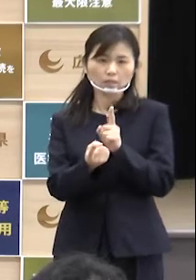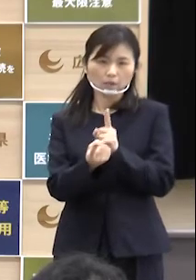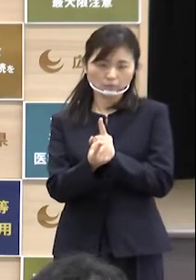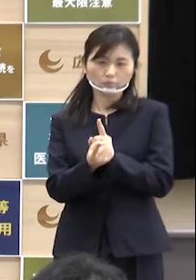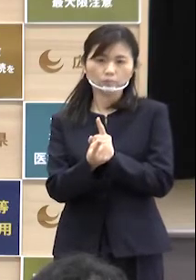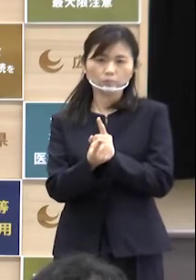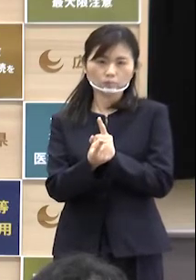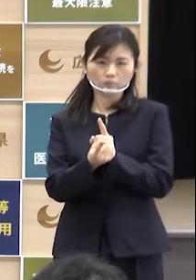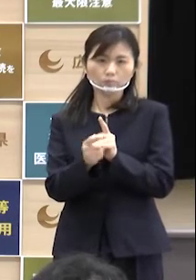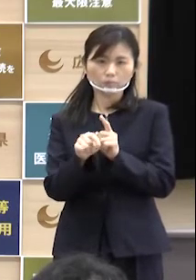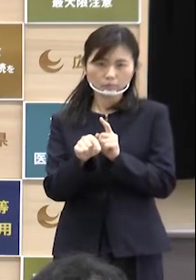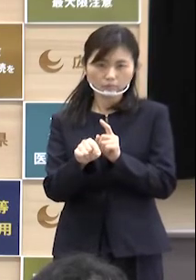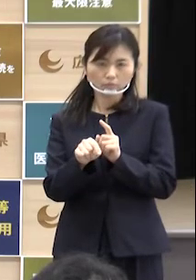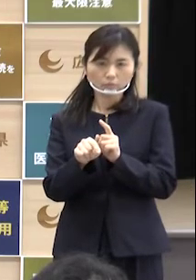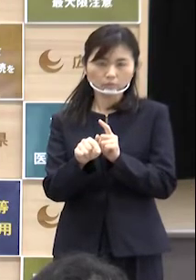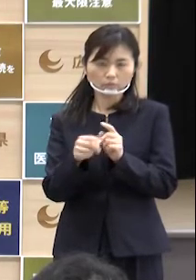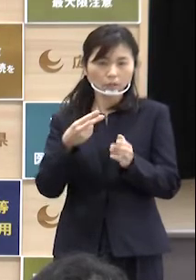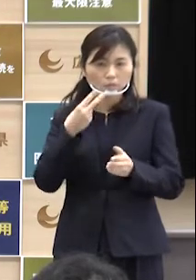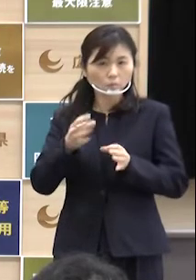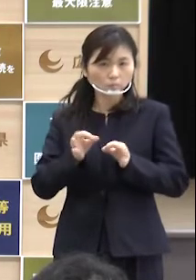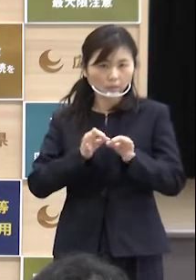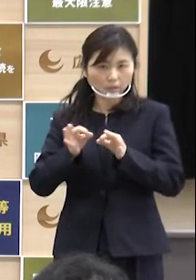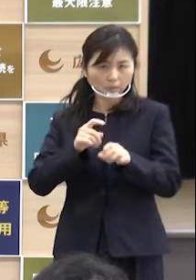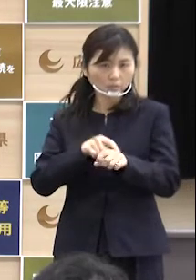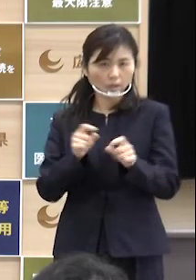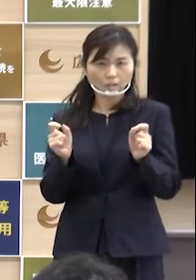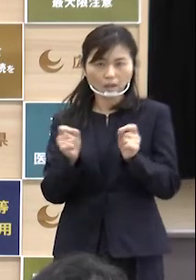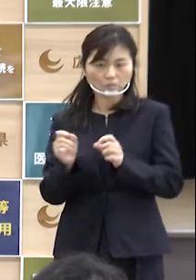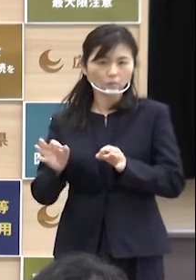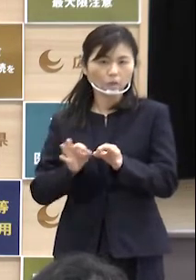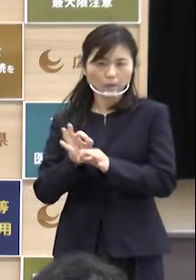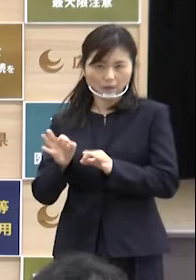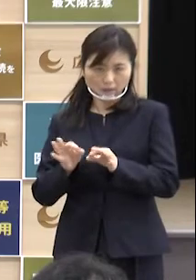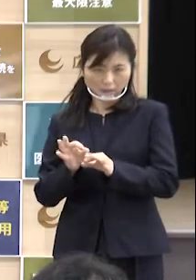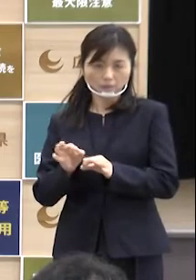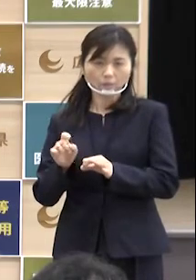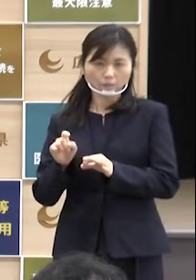業、時間短縮営業や